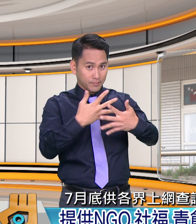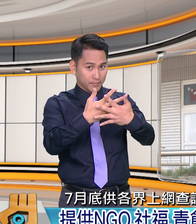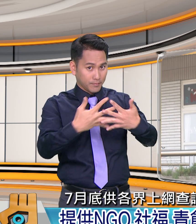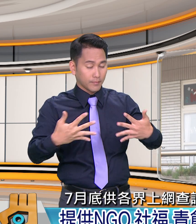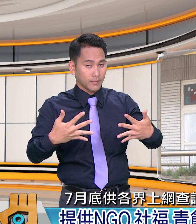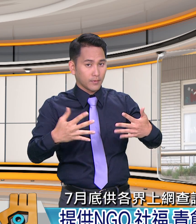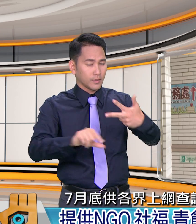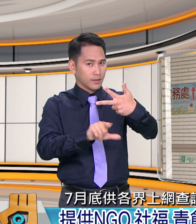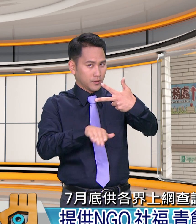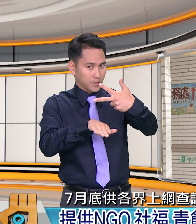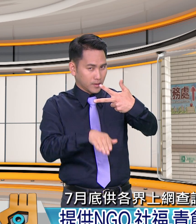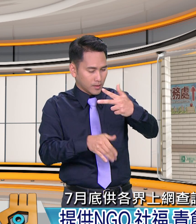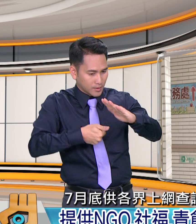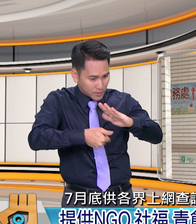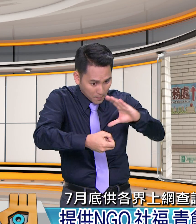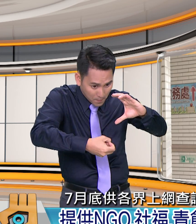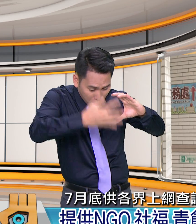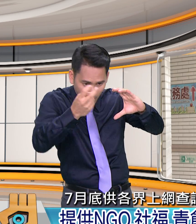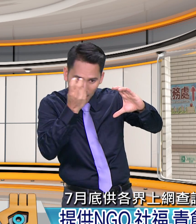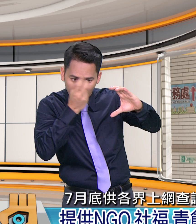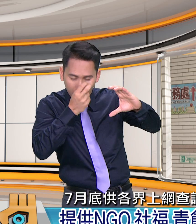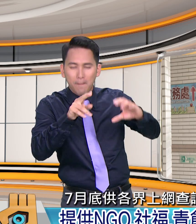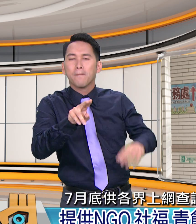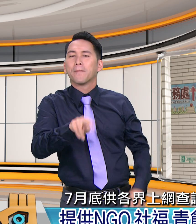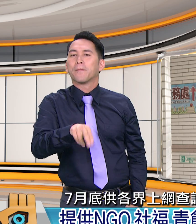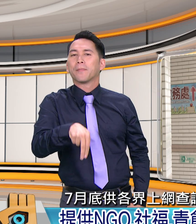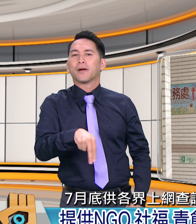闲置的教室空间。